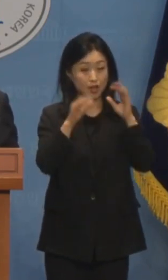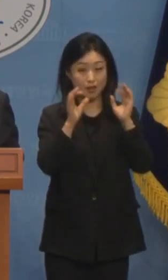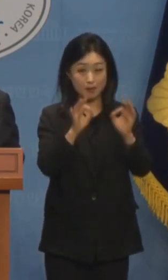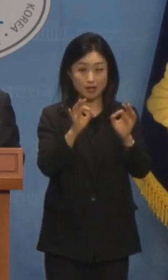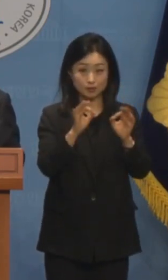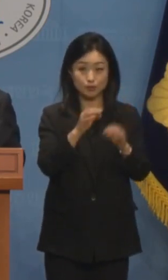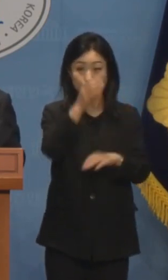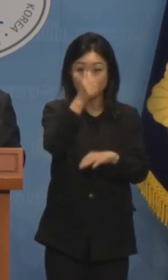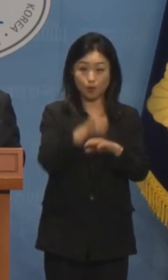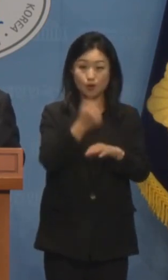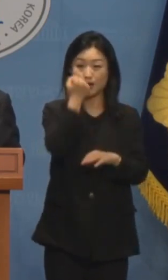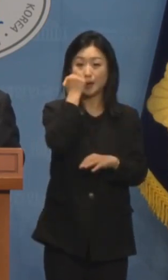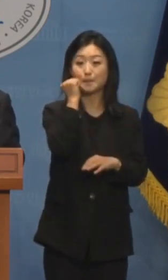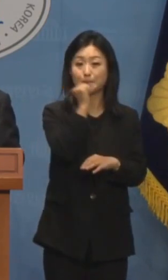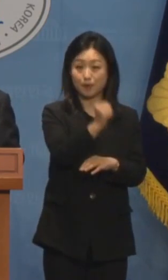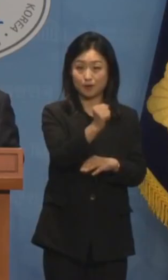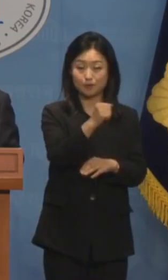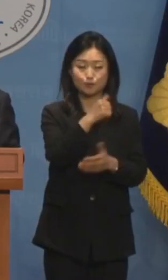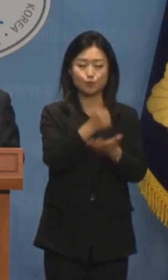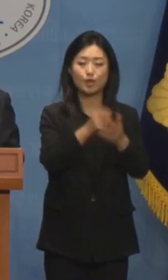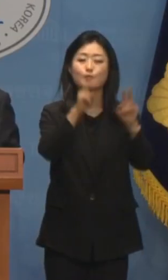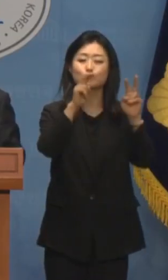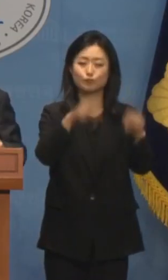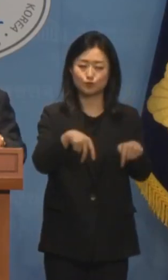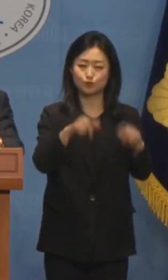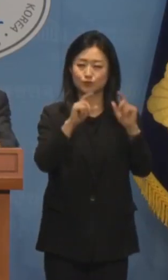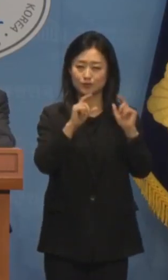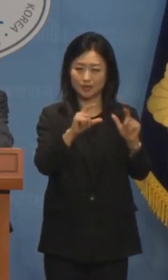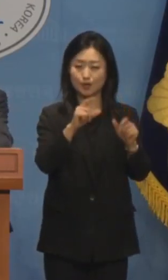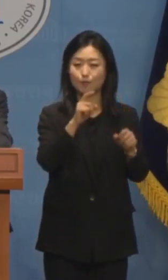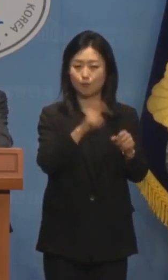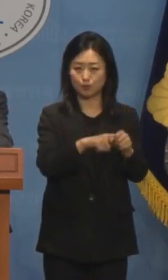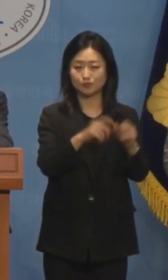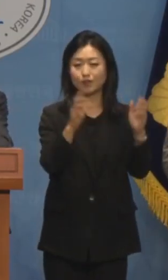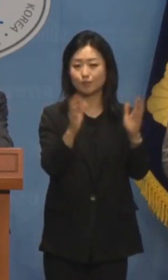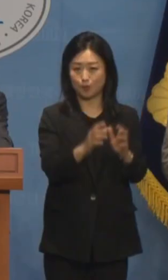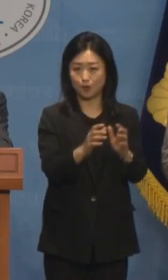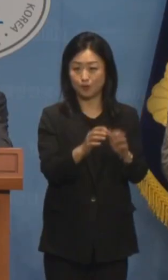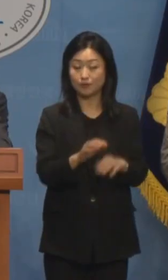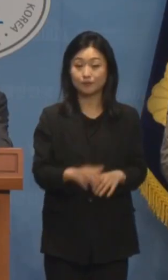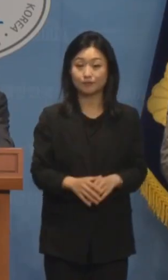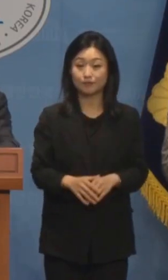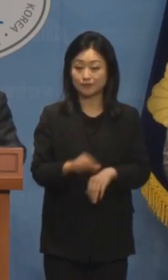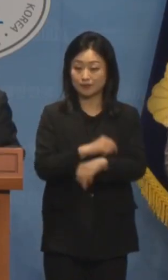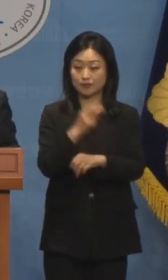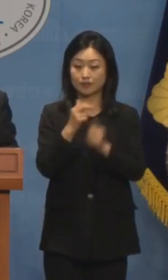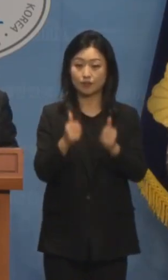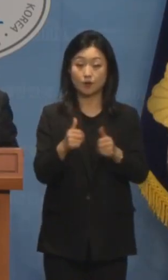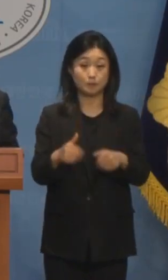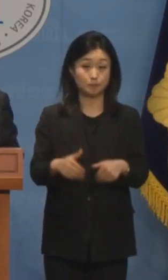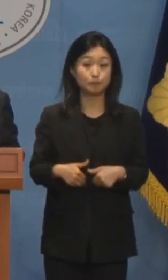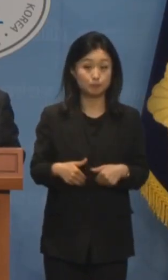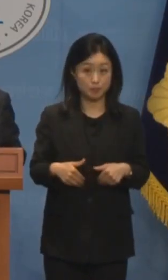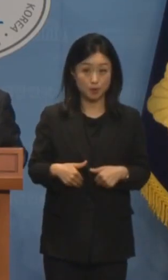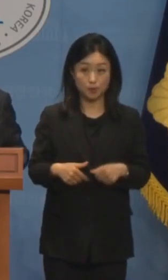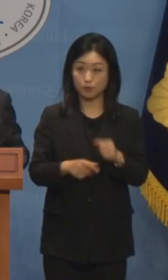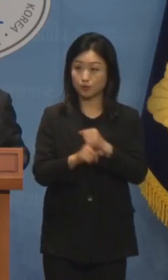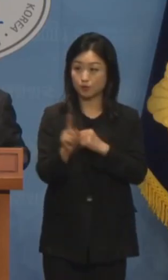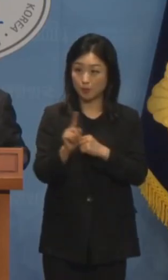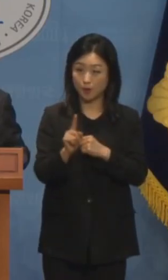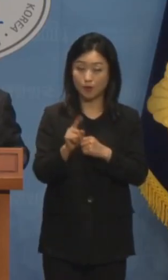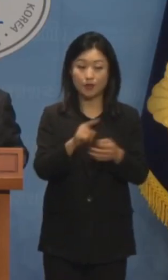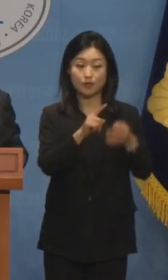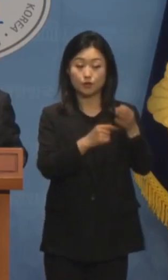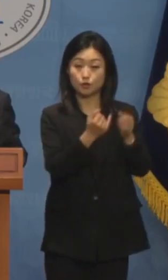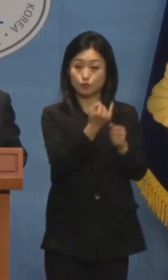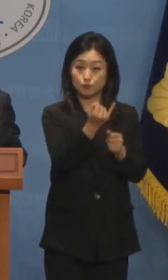뻔한 당연한 수순이었습니다. 이제 특검의 시간입니다. 특검의 명분은 김